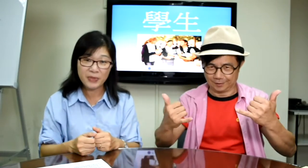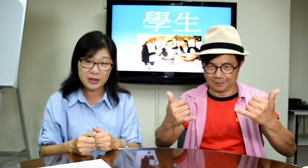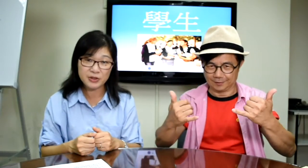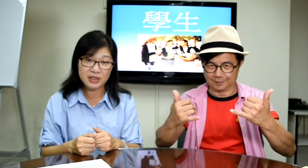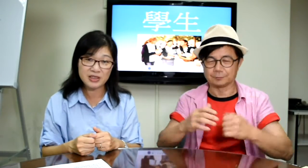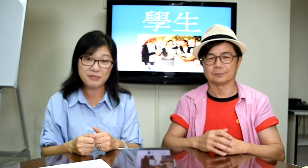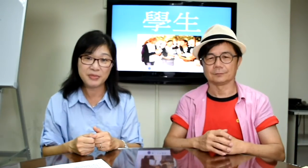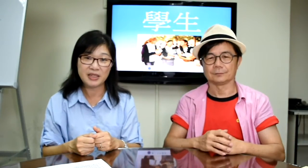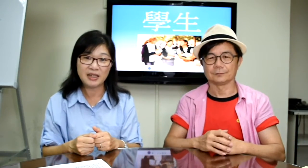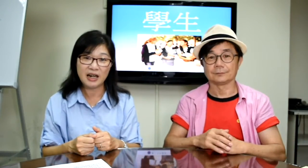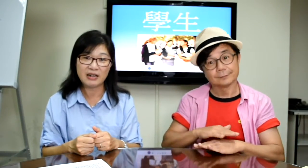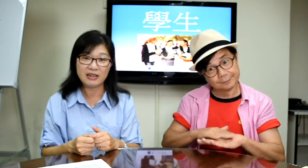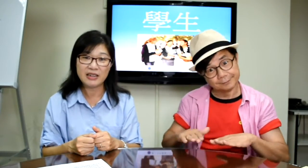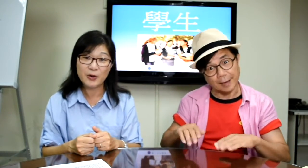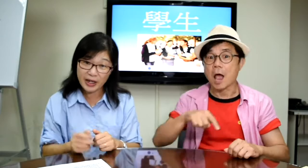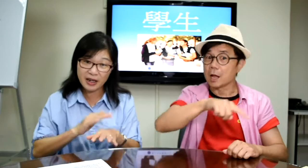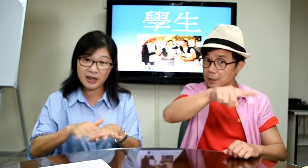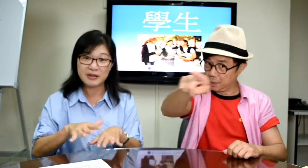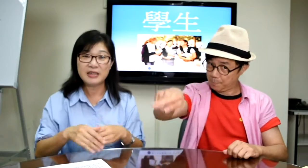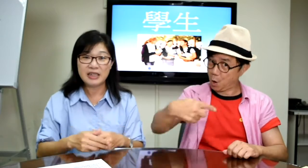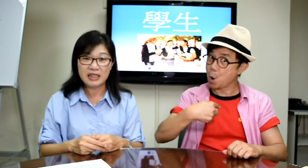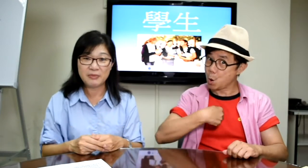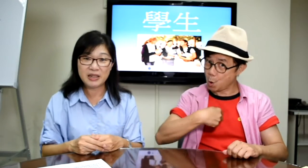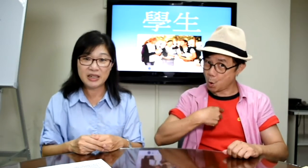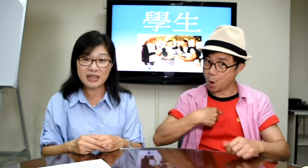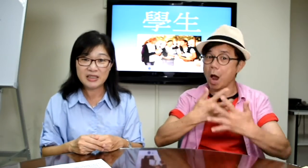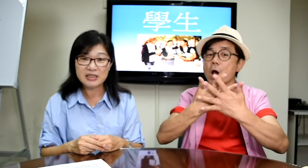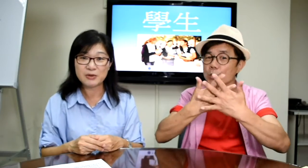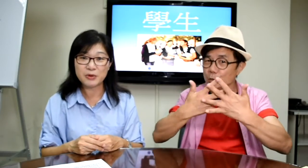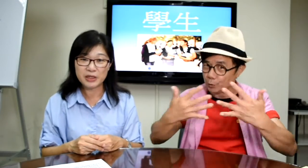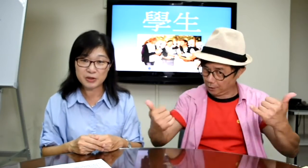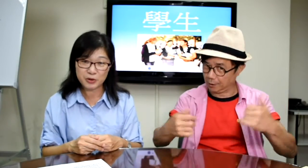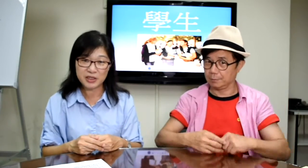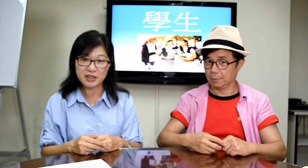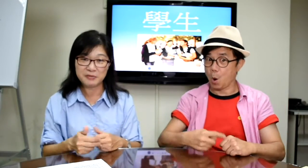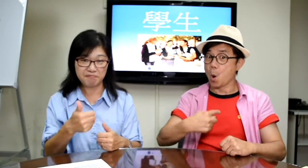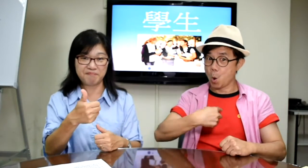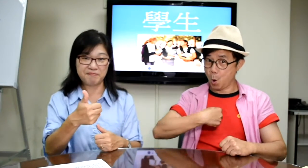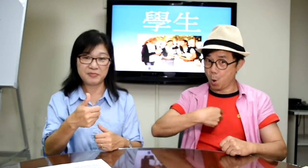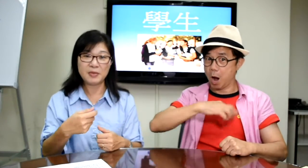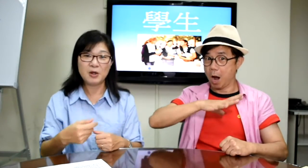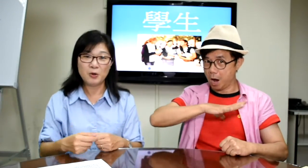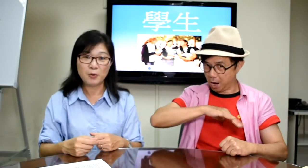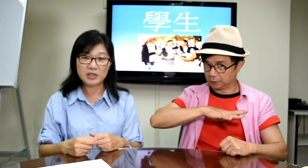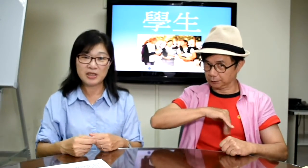学生比得很好，会哈、哦，你们是我的学生，我是老